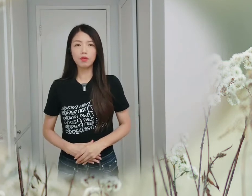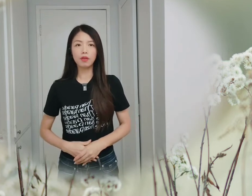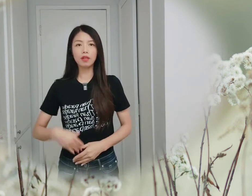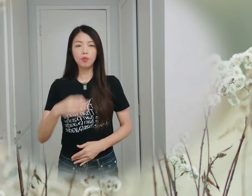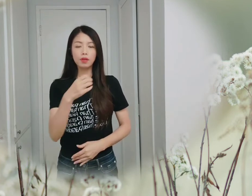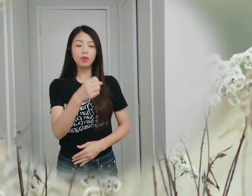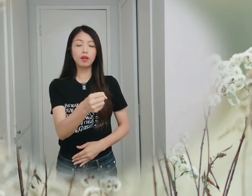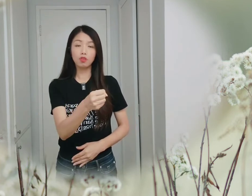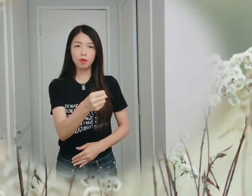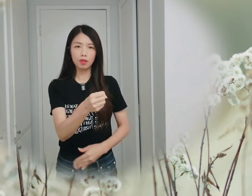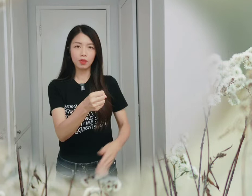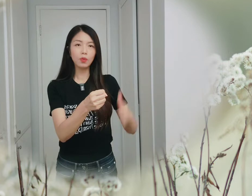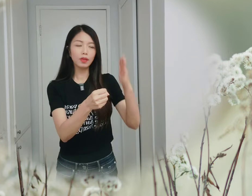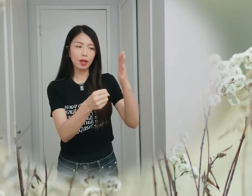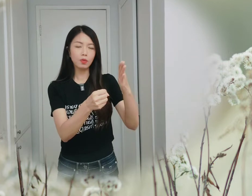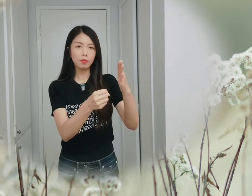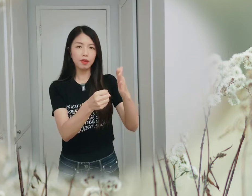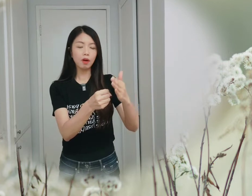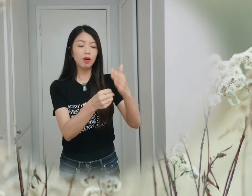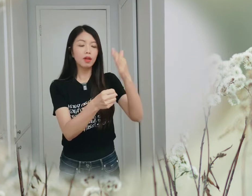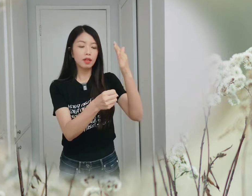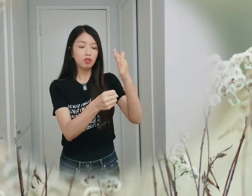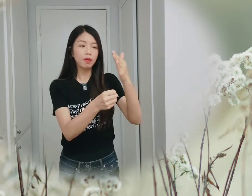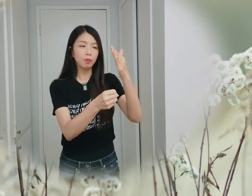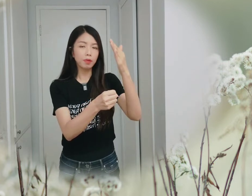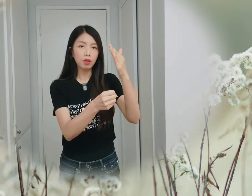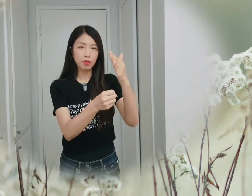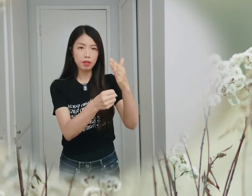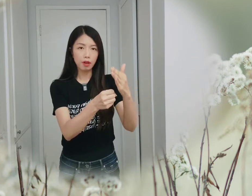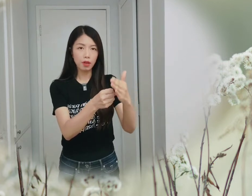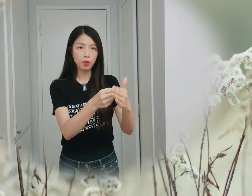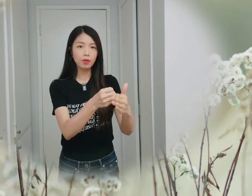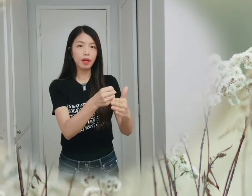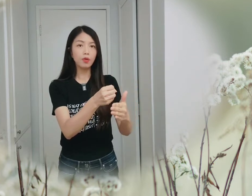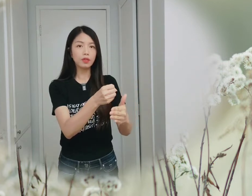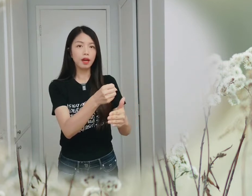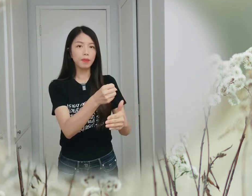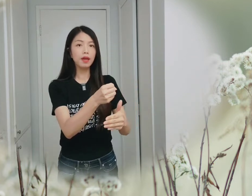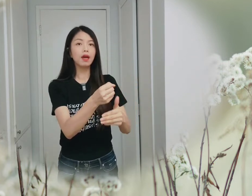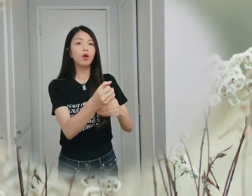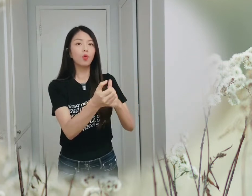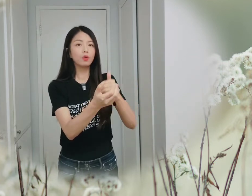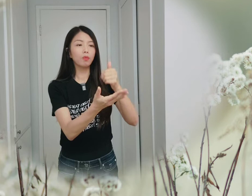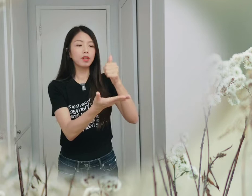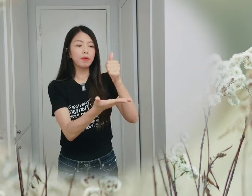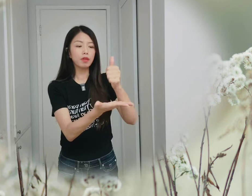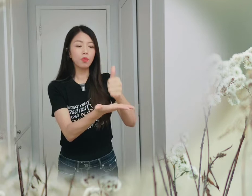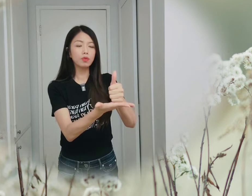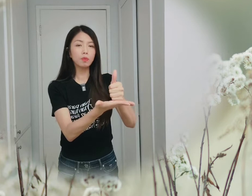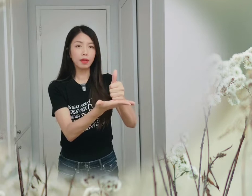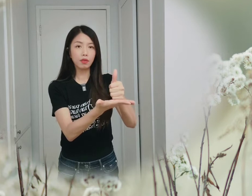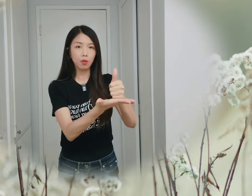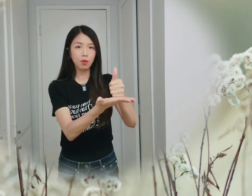하는 뜻의 수어는 왼손을 이렇게 주먹 쥐시고 다른 손을 펴서 이 주먹 옆을 위에서 아래로 내려오신 다음에 오른손 엄지를